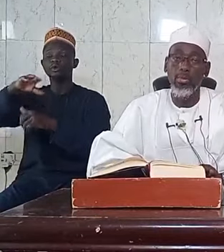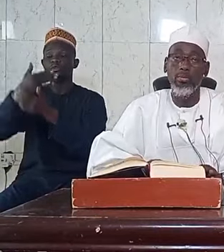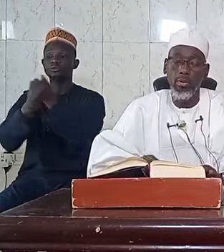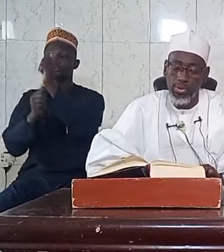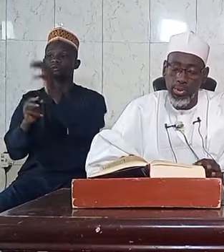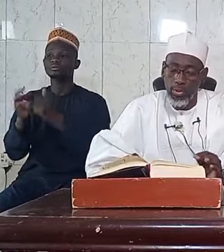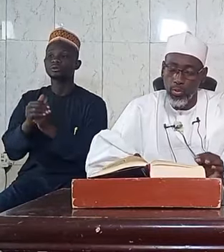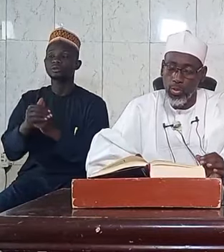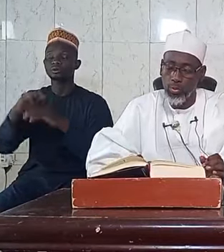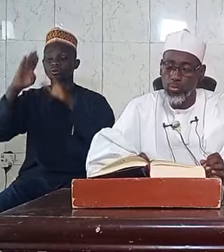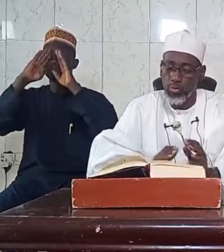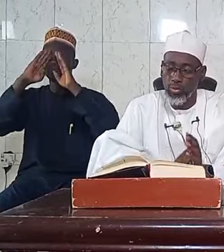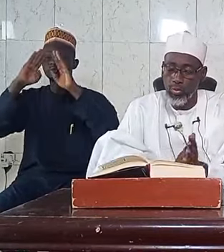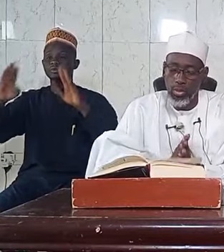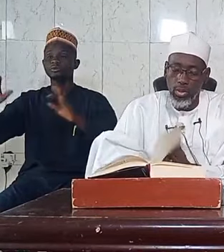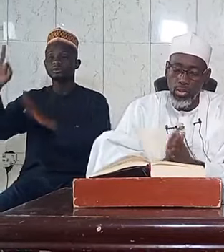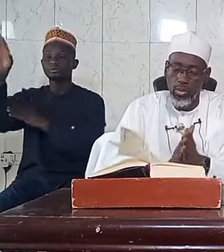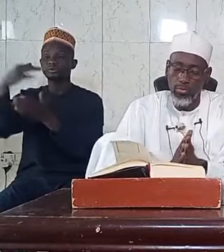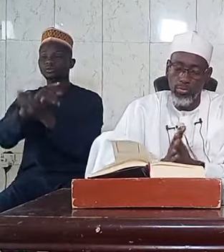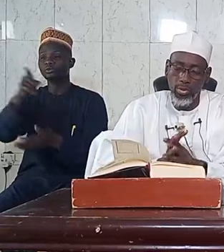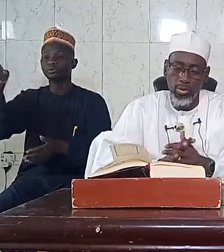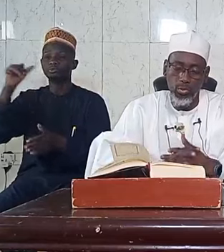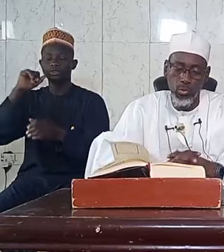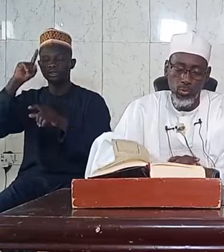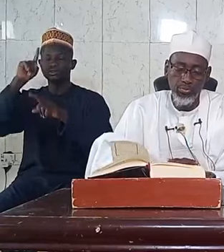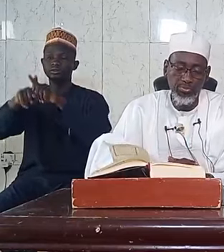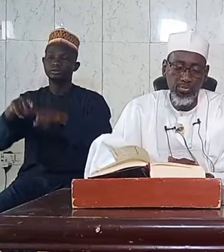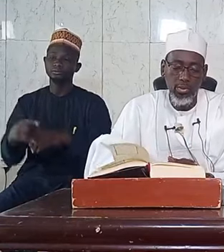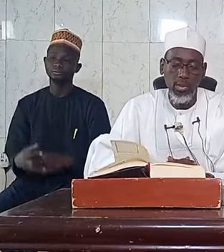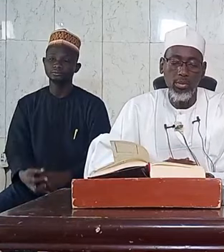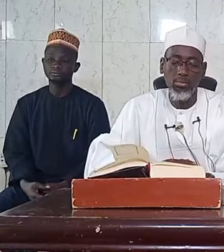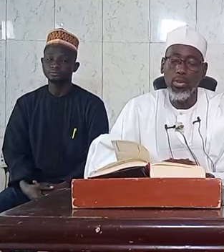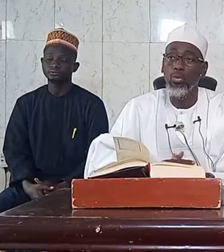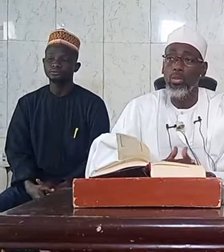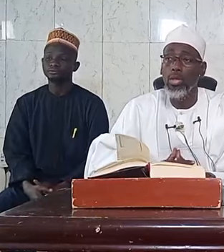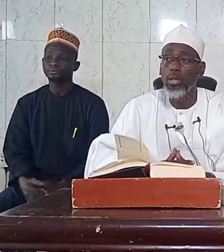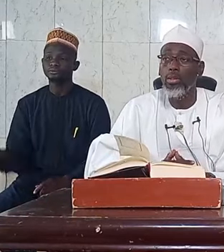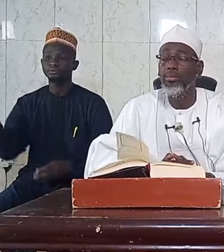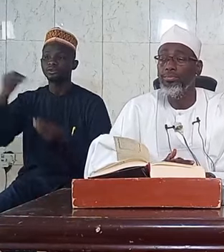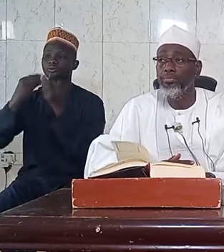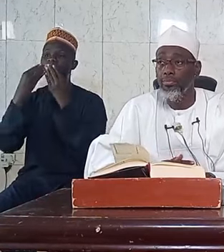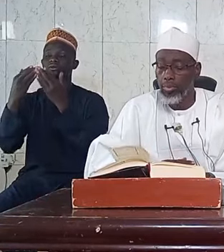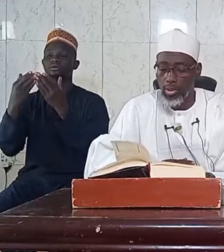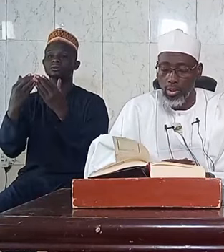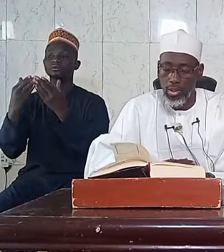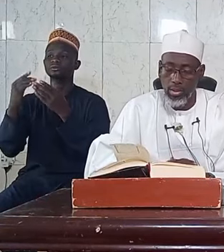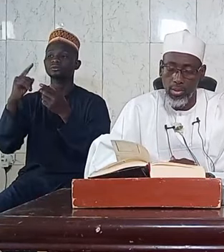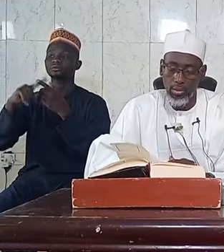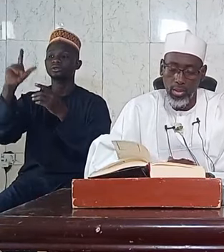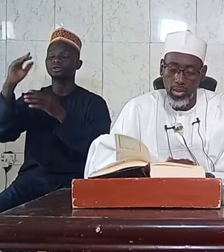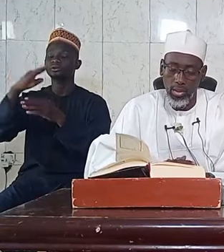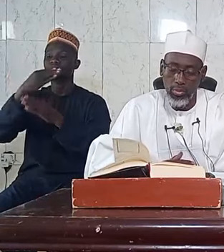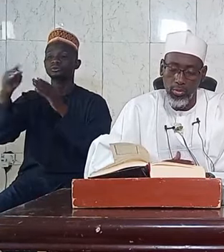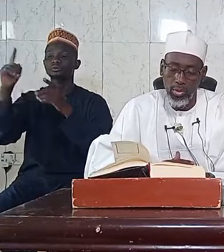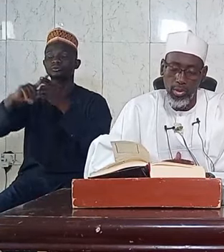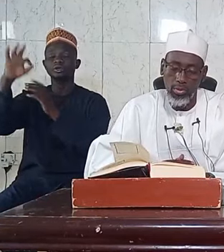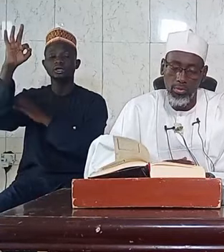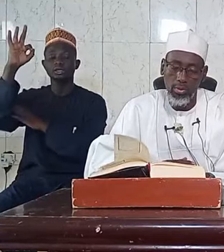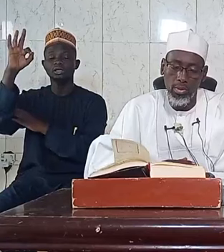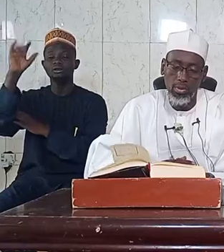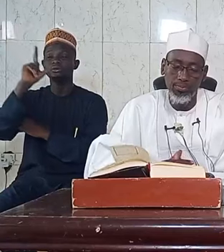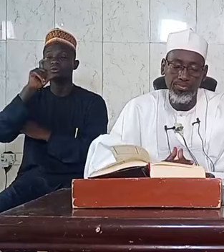أجمعين والسلام عليكم ورحمة الله وبركاته. من أوديا مرر إياك قال الله